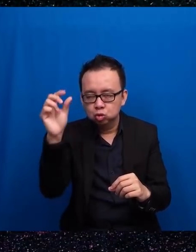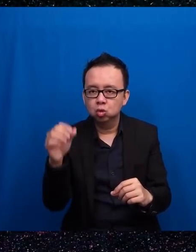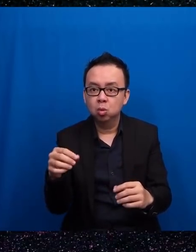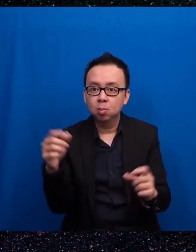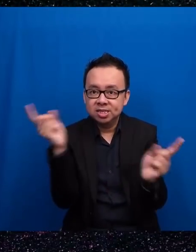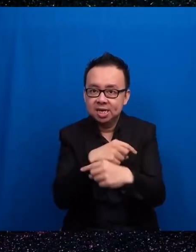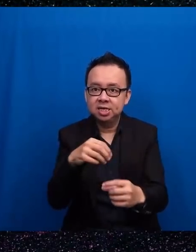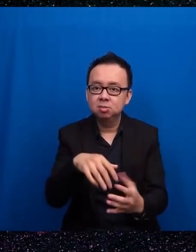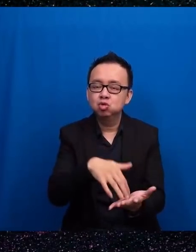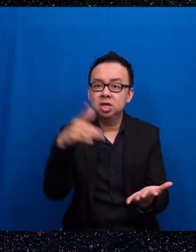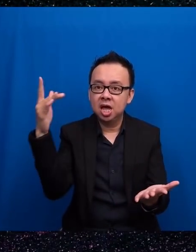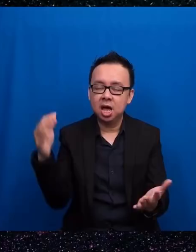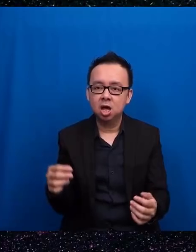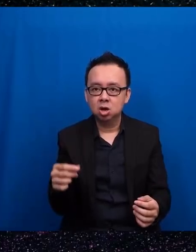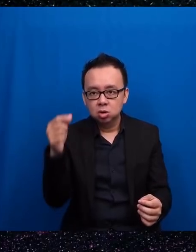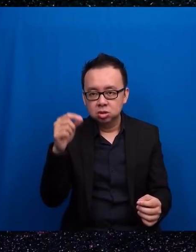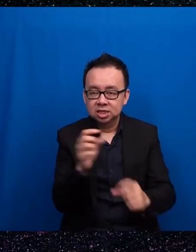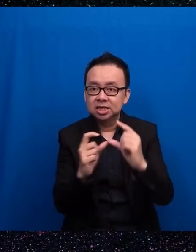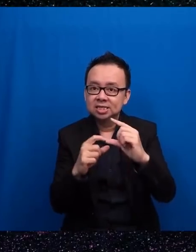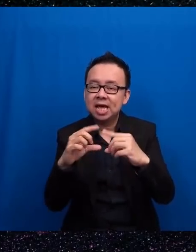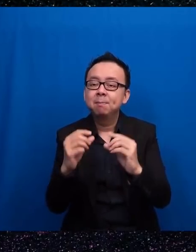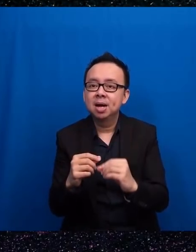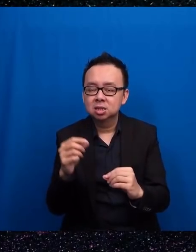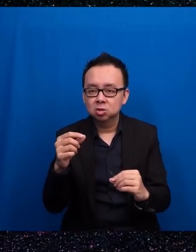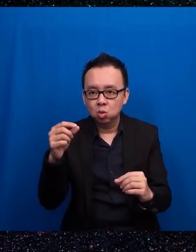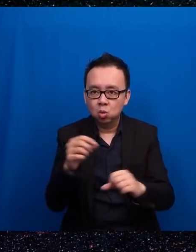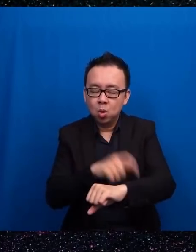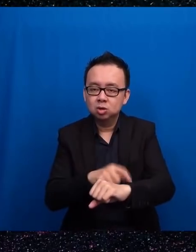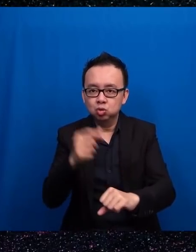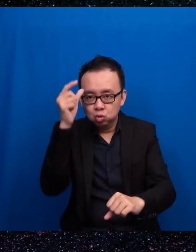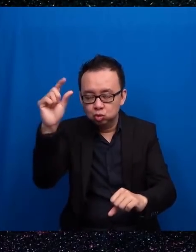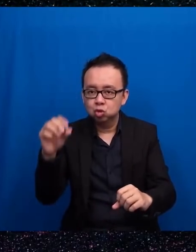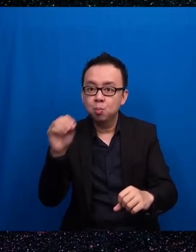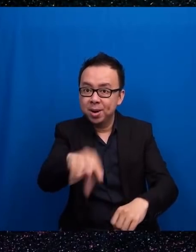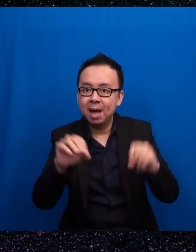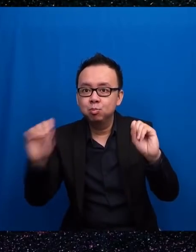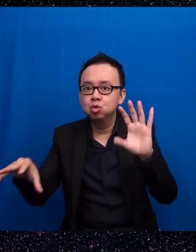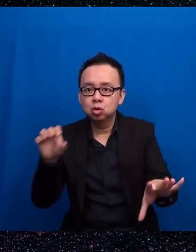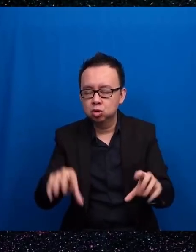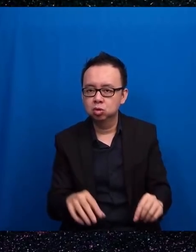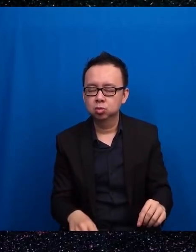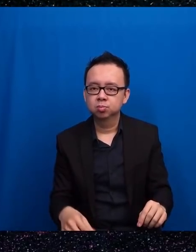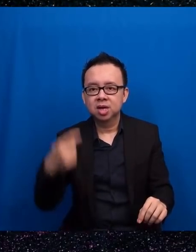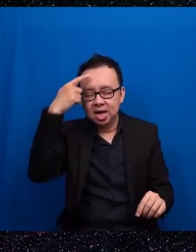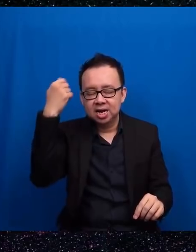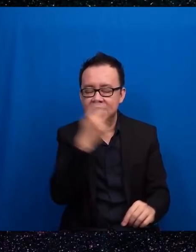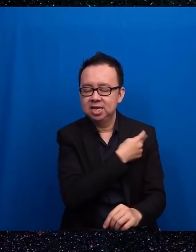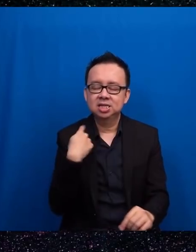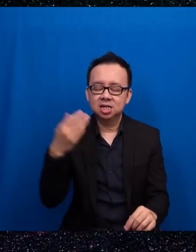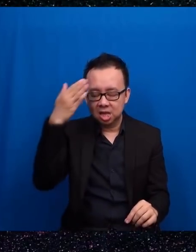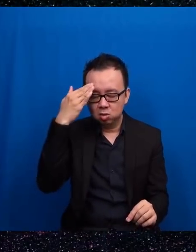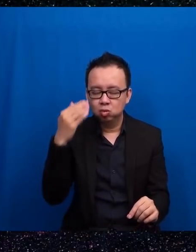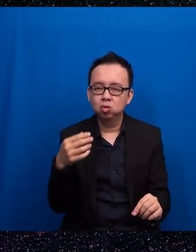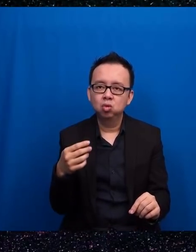untuk menabur. Karena sekarang kita tahu ternyata nilai tukar bukan